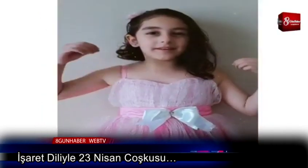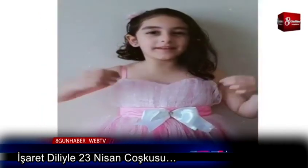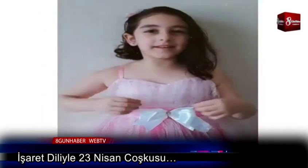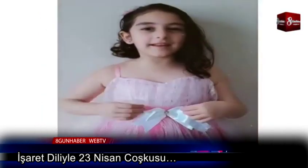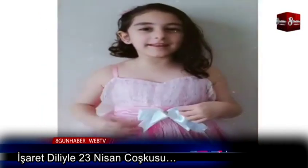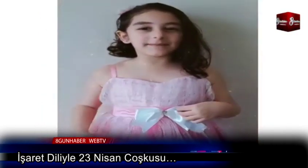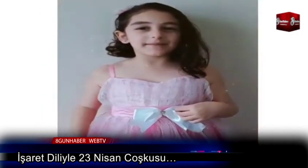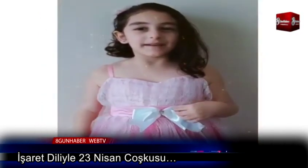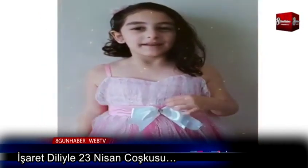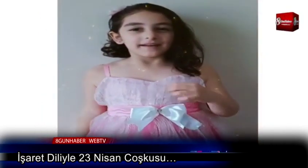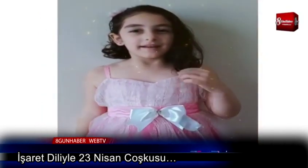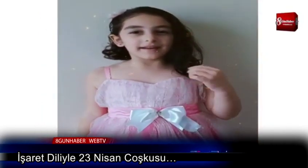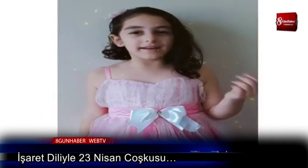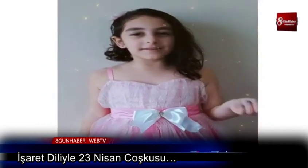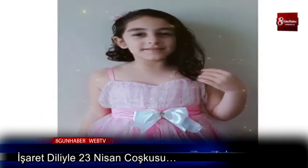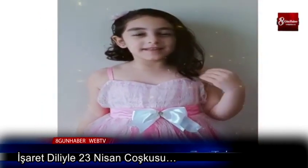giyelim en güzel giysileri.